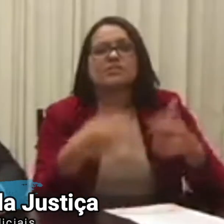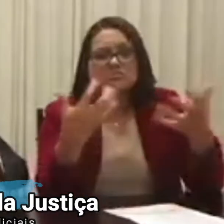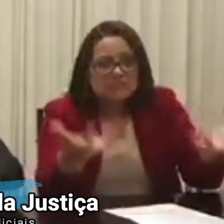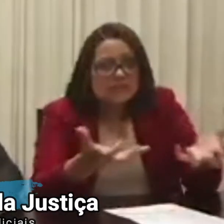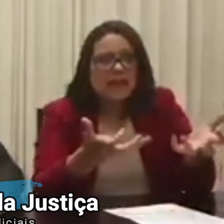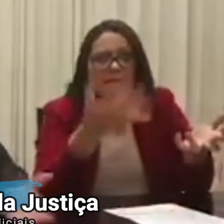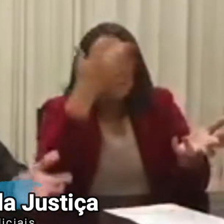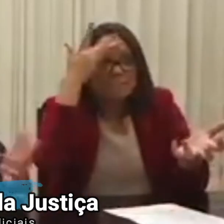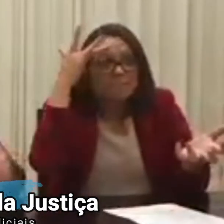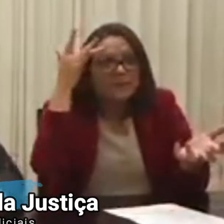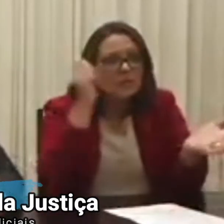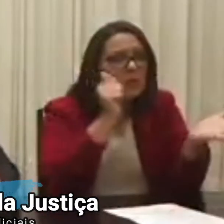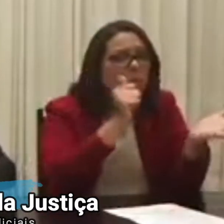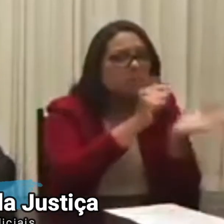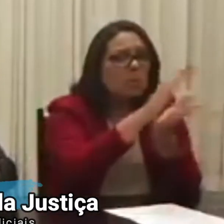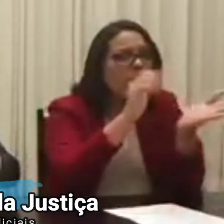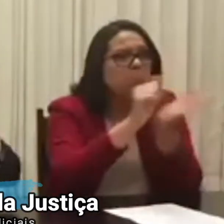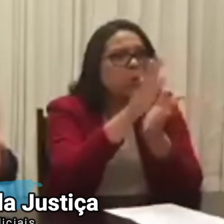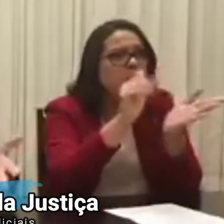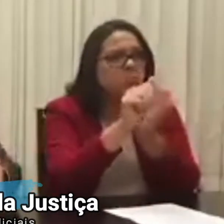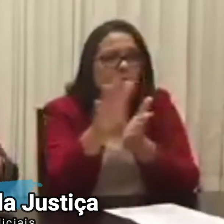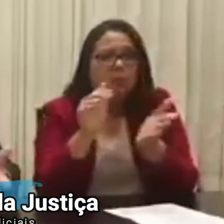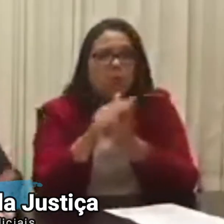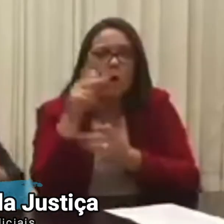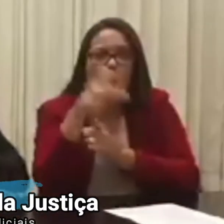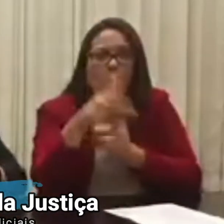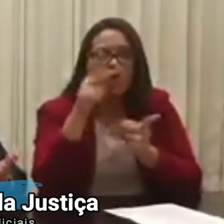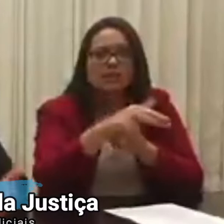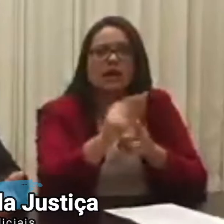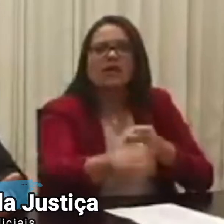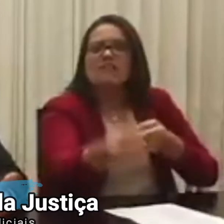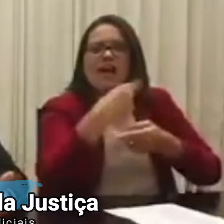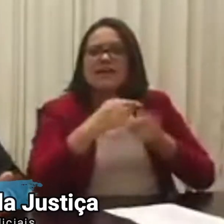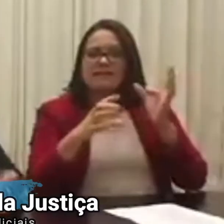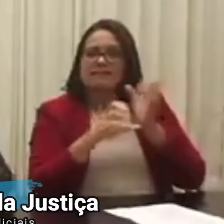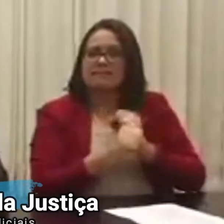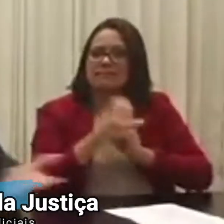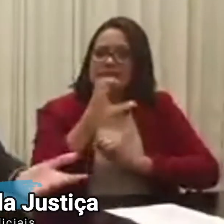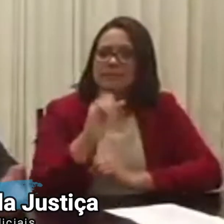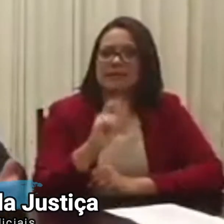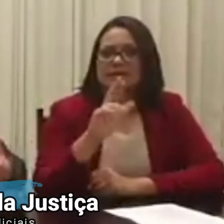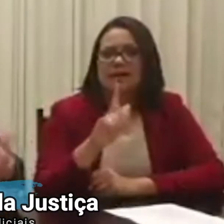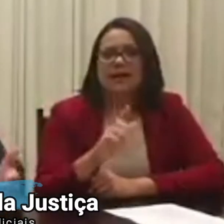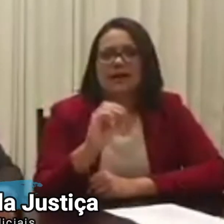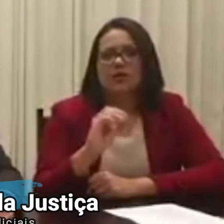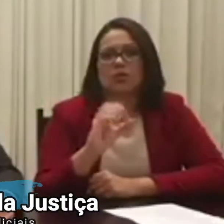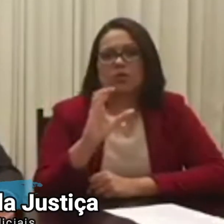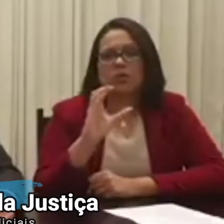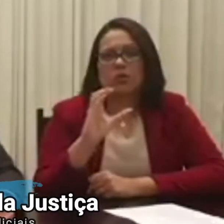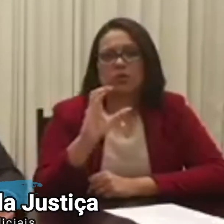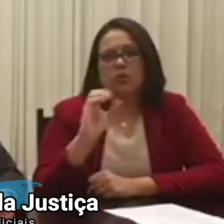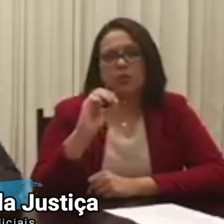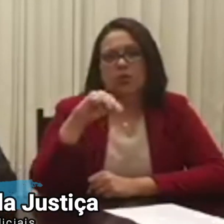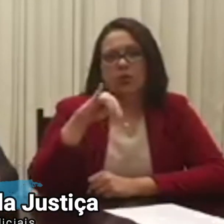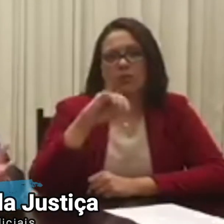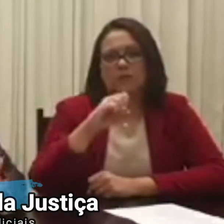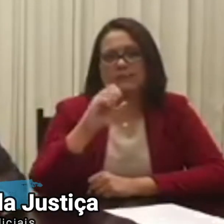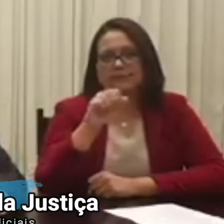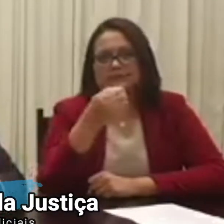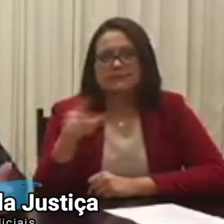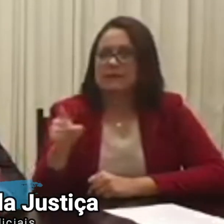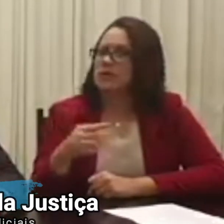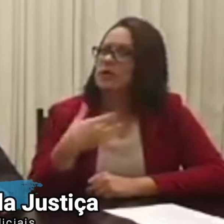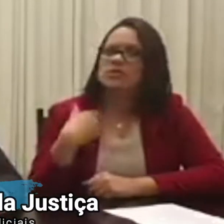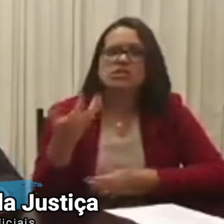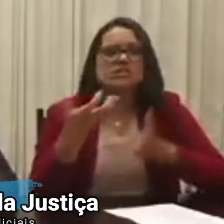ressuscitar milhares de cargos comissionados. Se a juíza quisesse pagar, até tudo bem, mas quem paga é a União. E nós estamos contingenciando dinheiro de tudo quanto